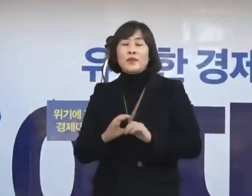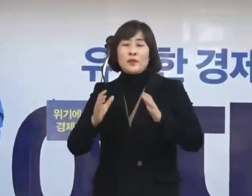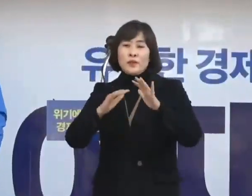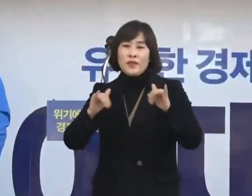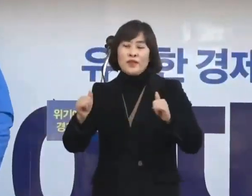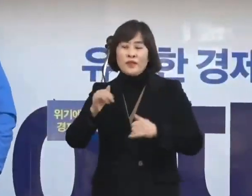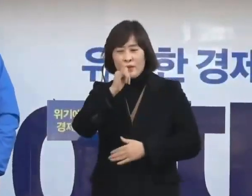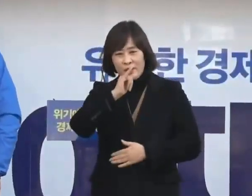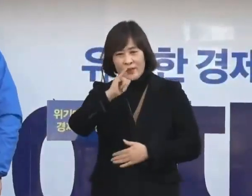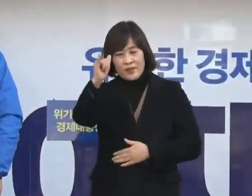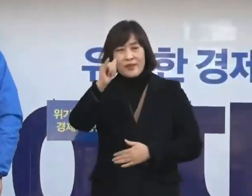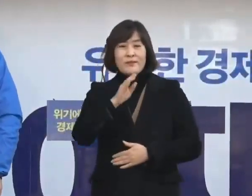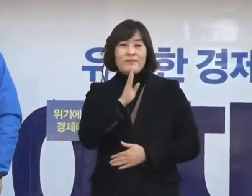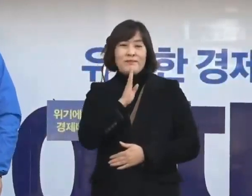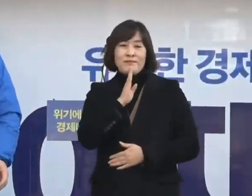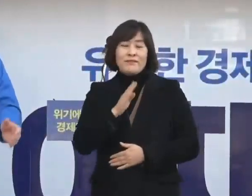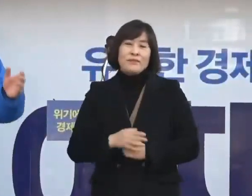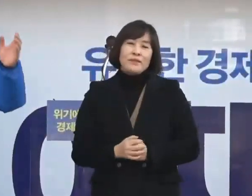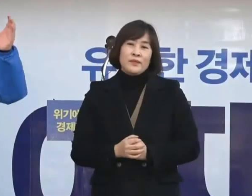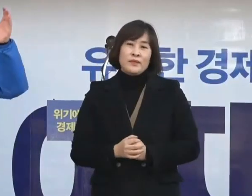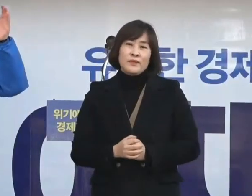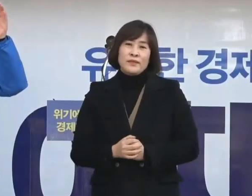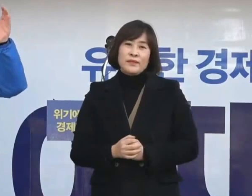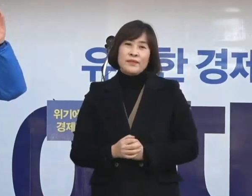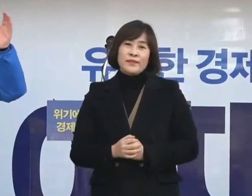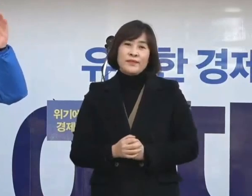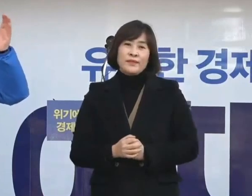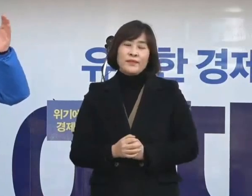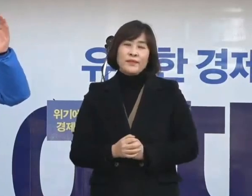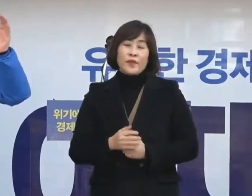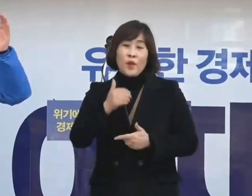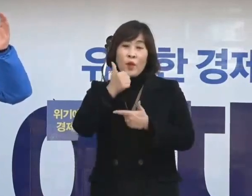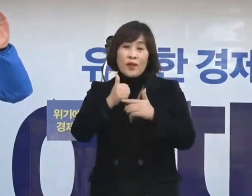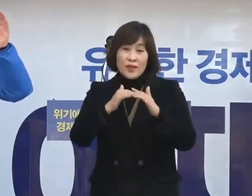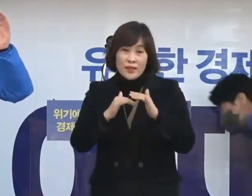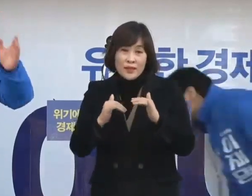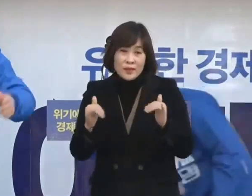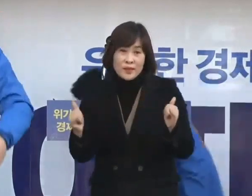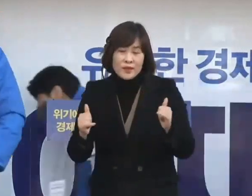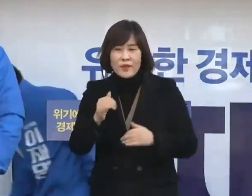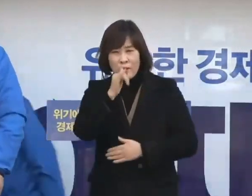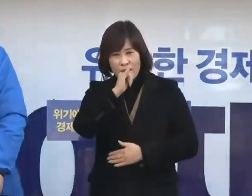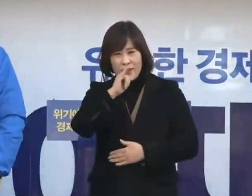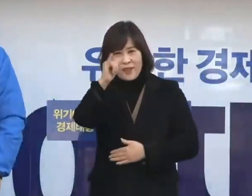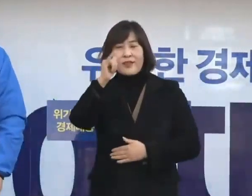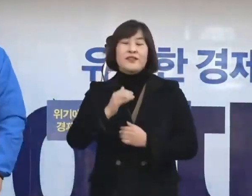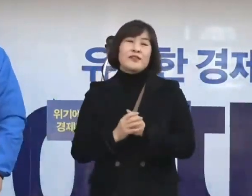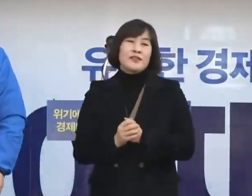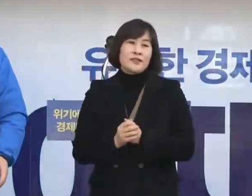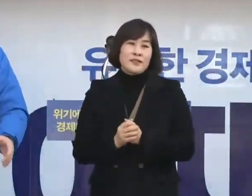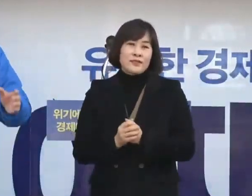국민들은 위대합니다. 우리 호남인들은 위대합니다.